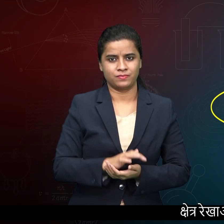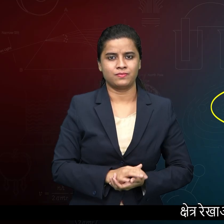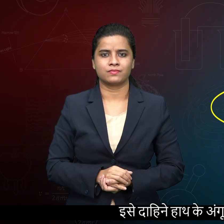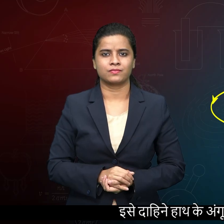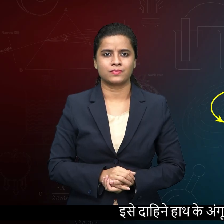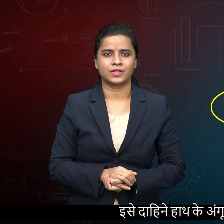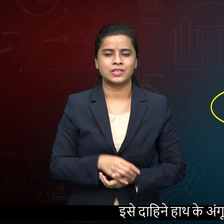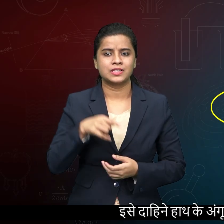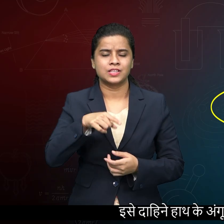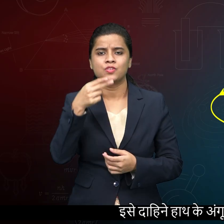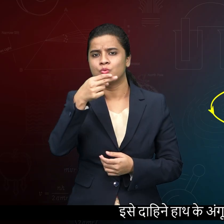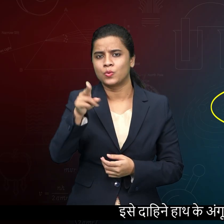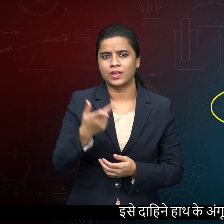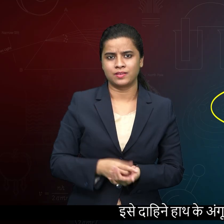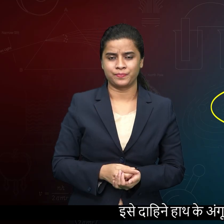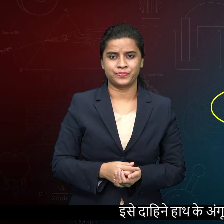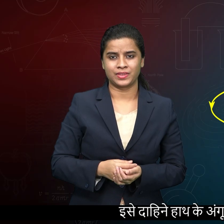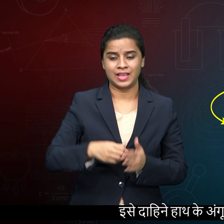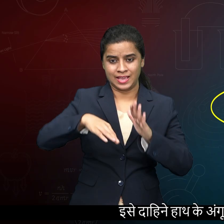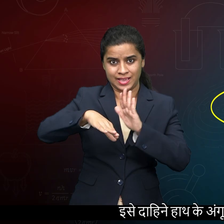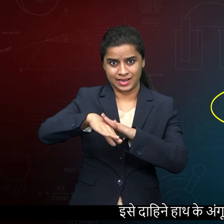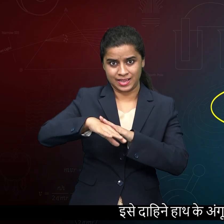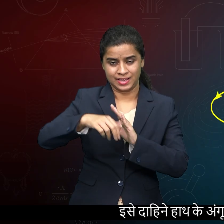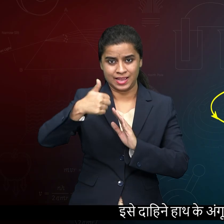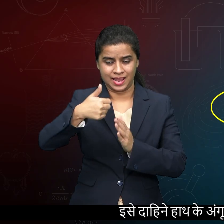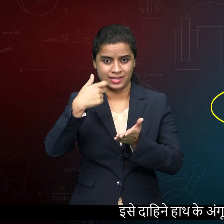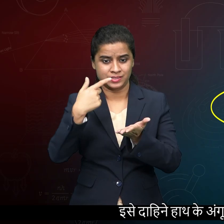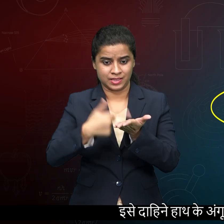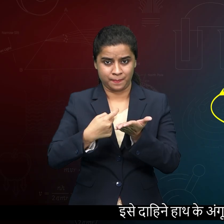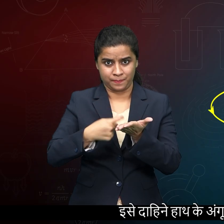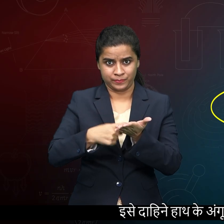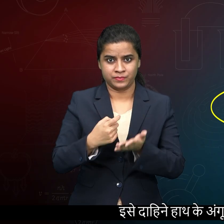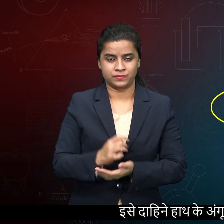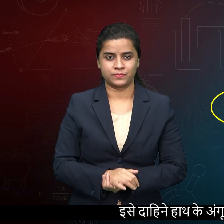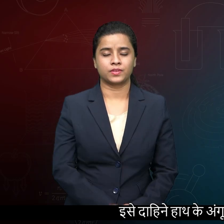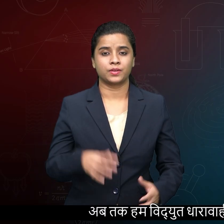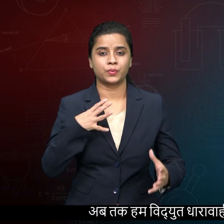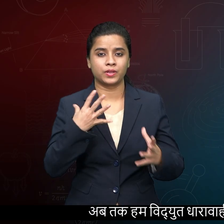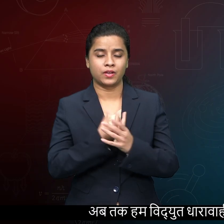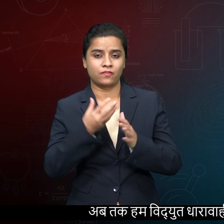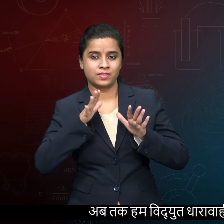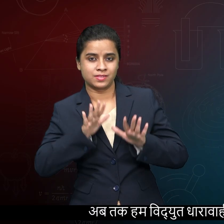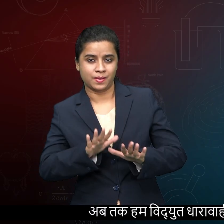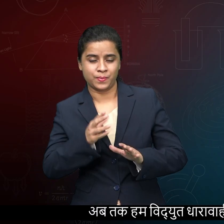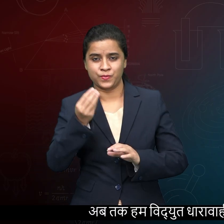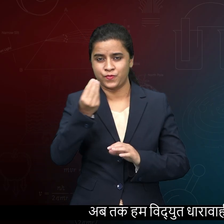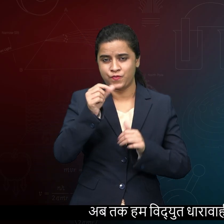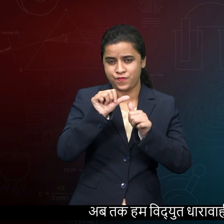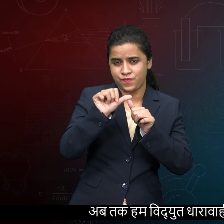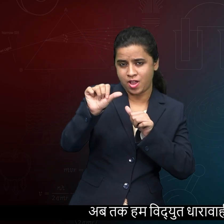इसे दाहिने हाथ के अंगूठे के नियम के रूप में जाना जाता है। अब तक हम विद्युत धारावाही